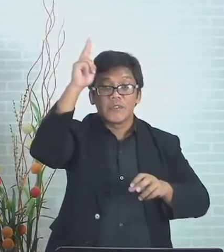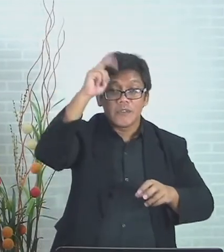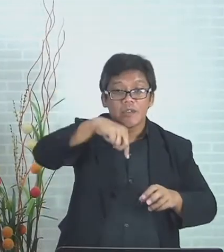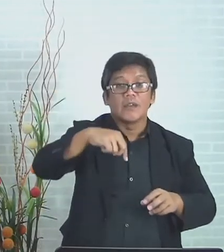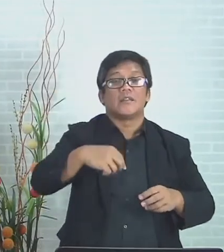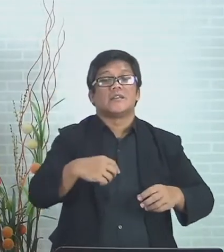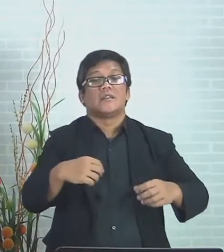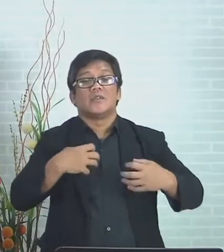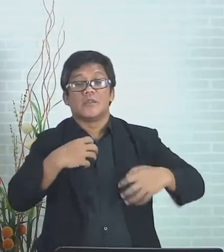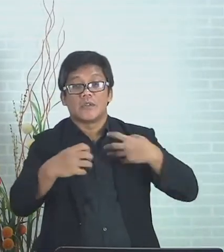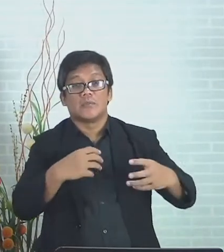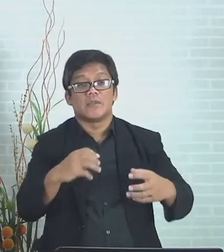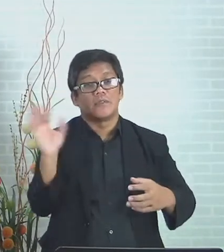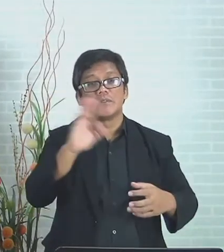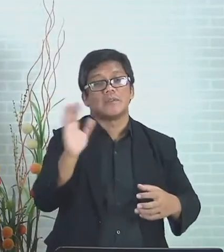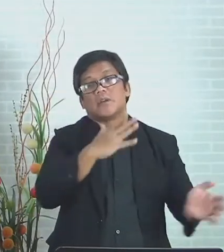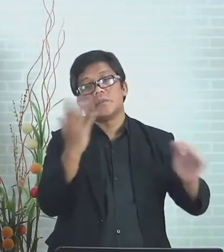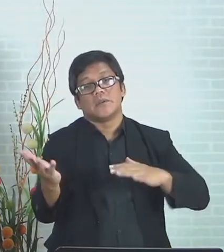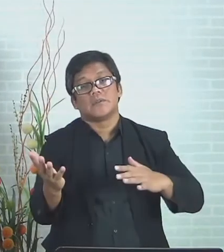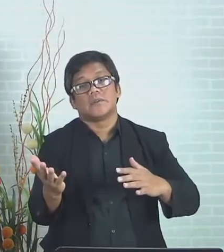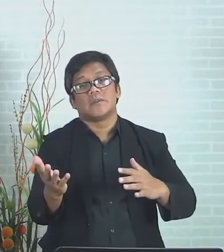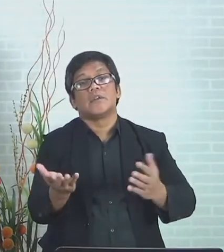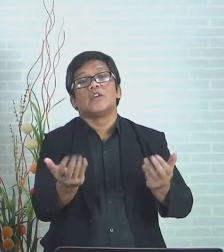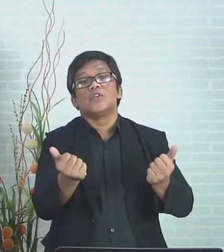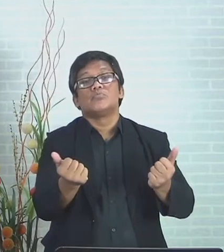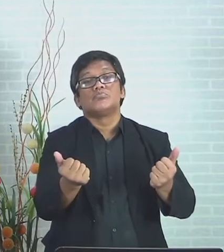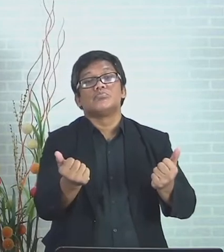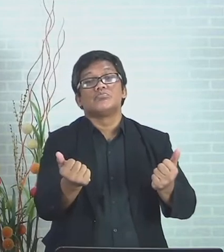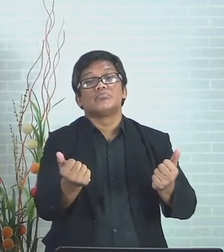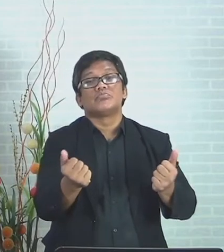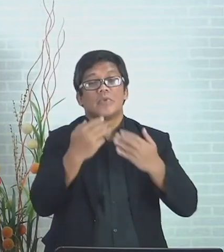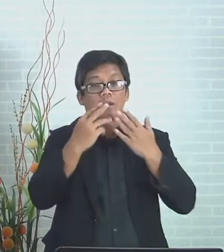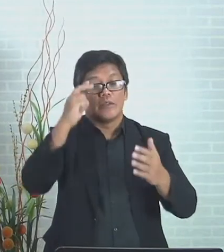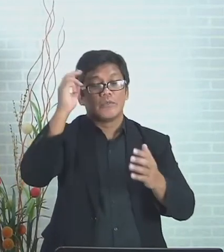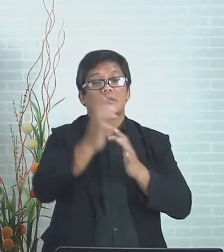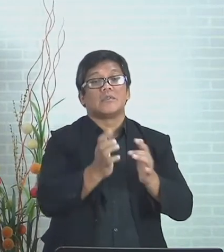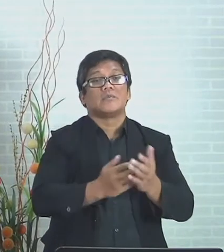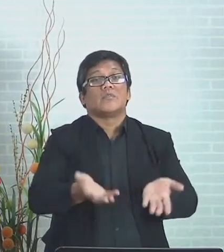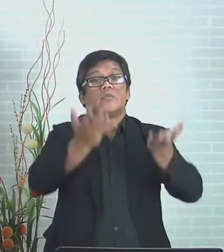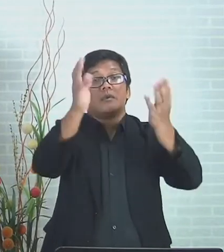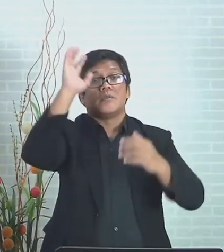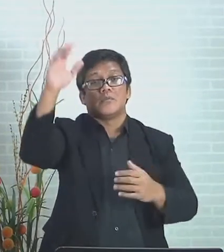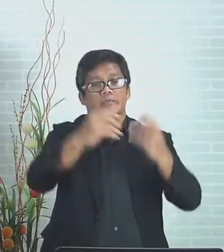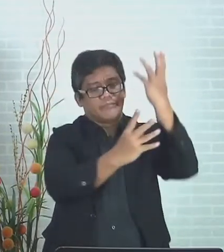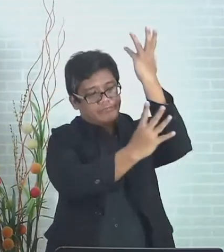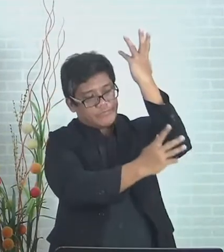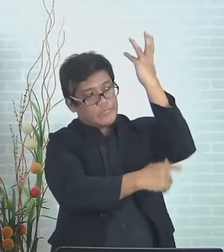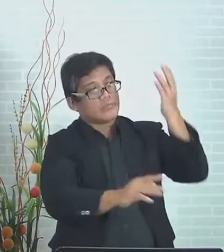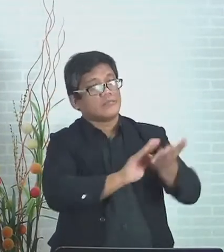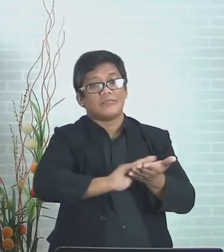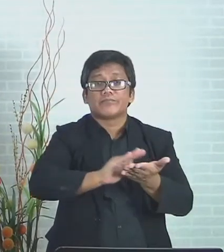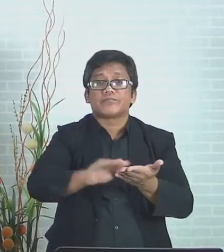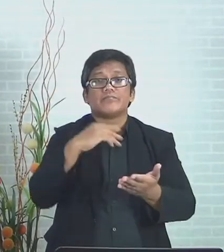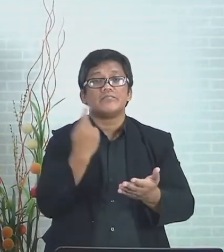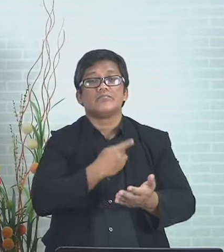supaya kami tidak binasa melainkan beroleh hidup yang kekal terima kasih terima kasih Tuhan Yesus pengorbananmu darahmu menyucikan kami